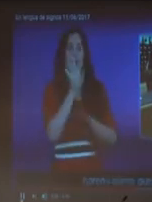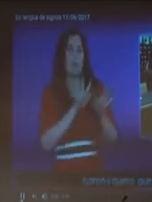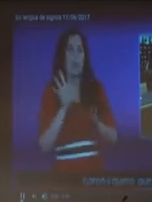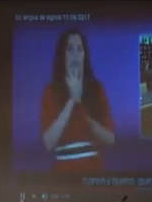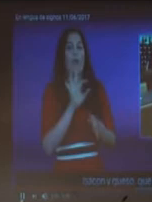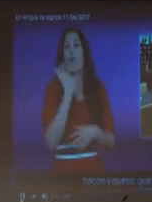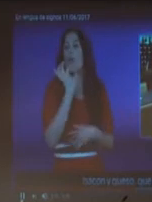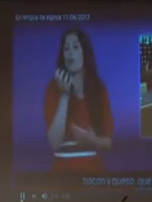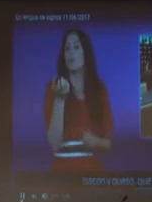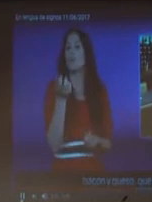es más complicado,